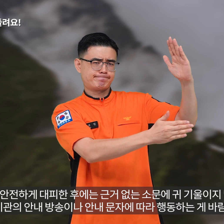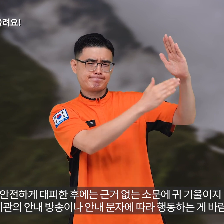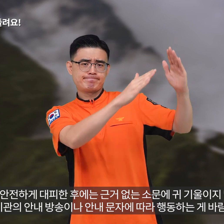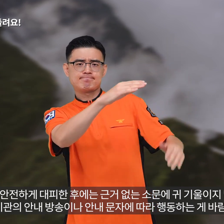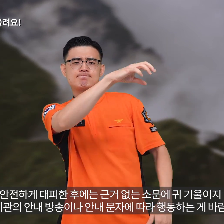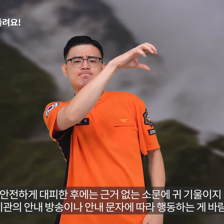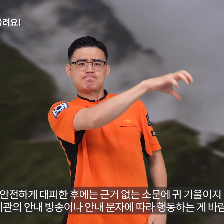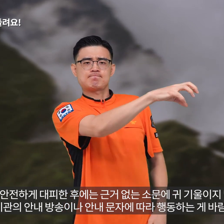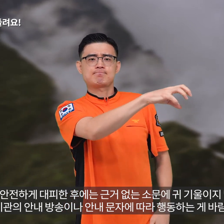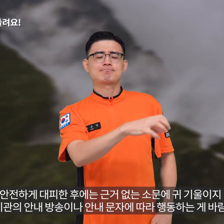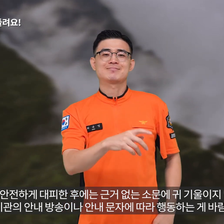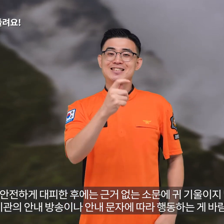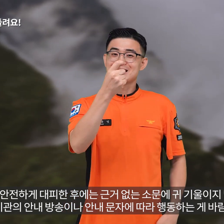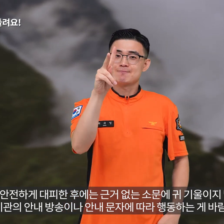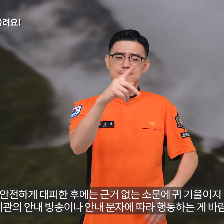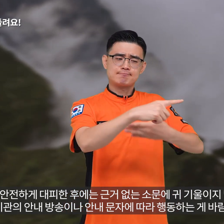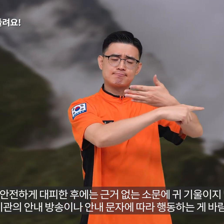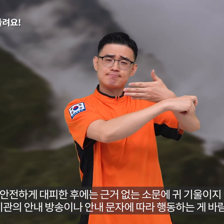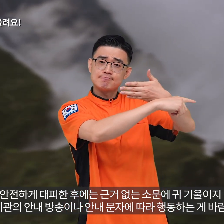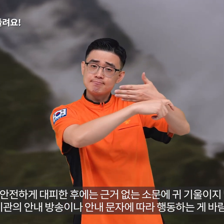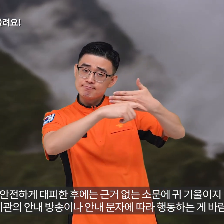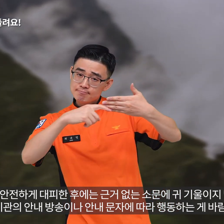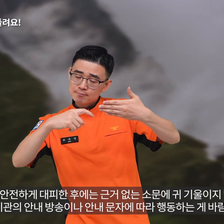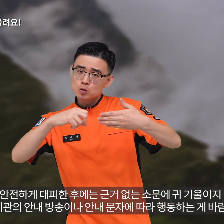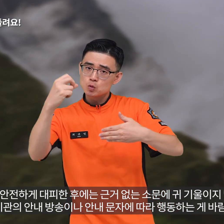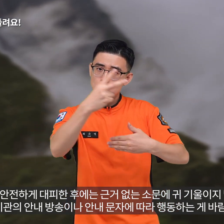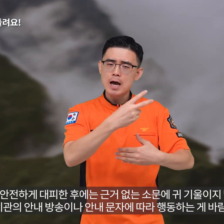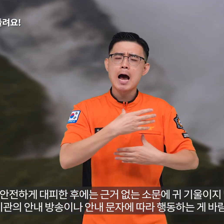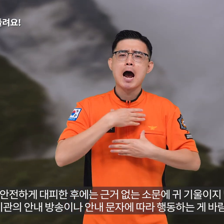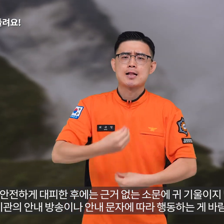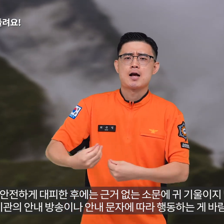공공기관의 안내방송이나 안내문자에 따라 행동하는 게 바람직합니다.